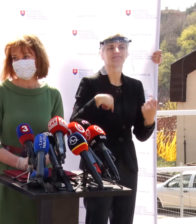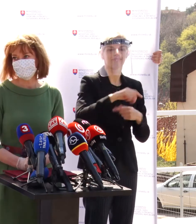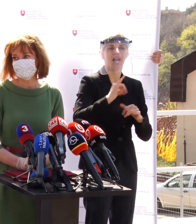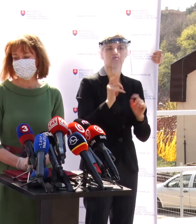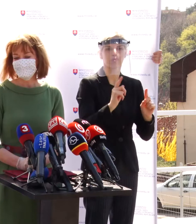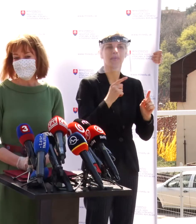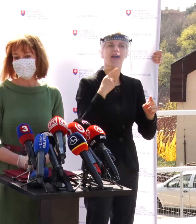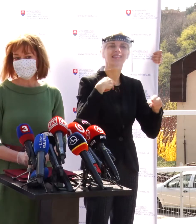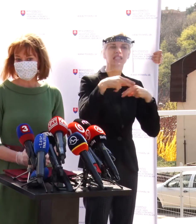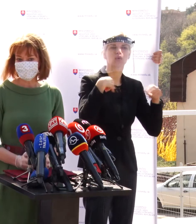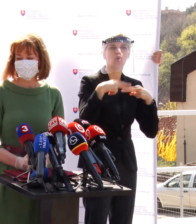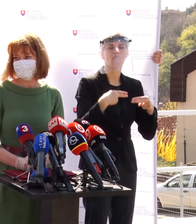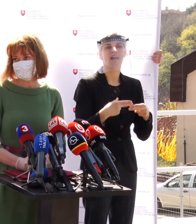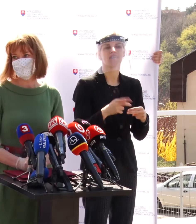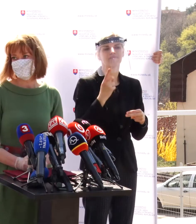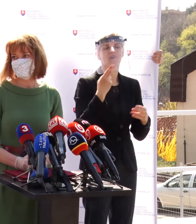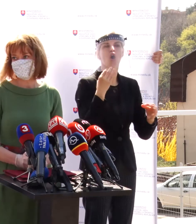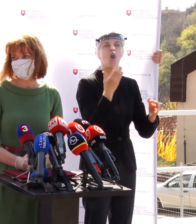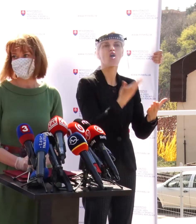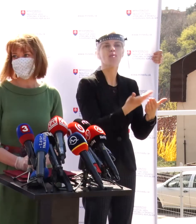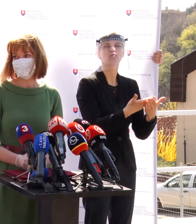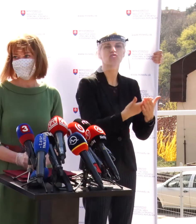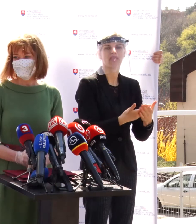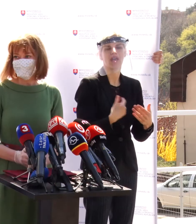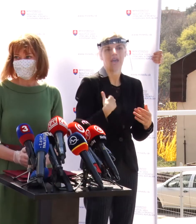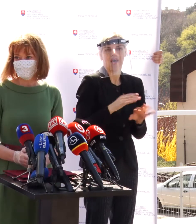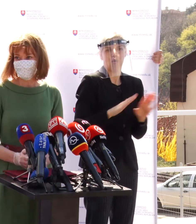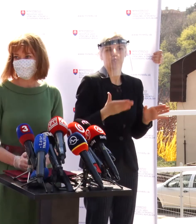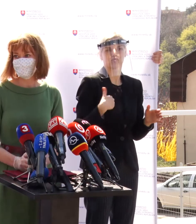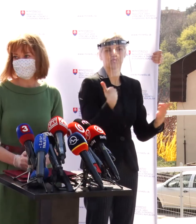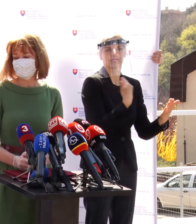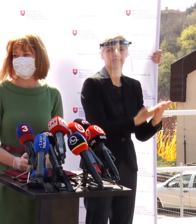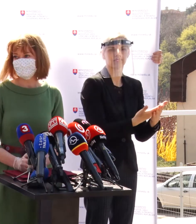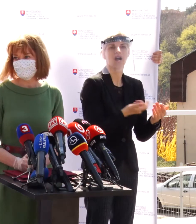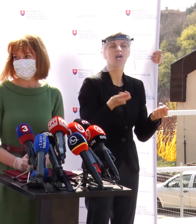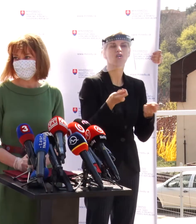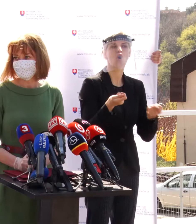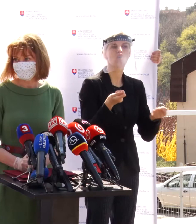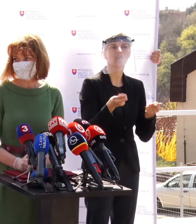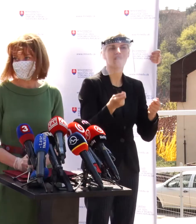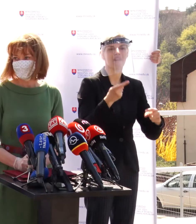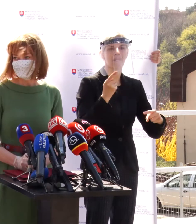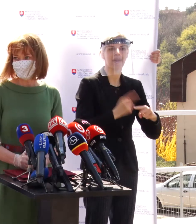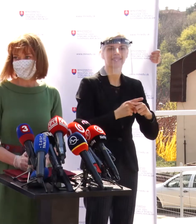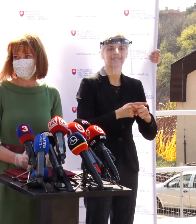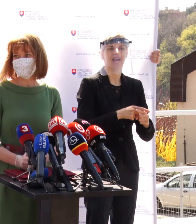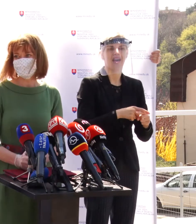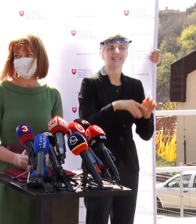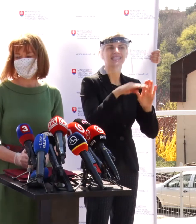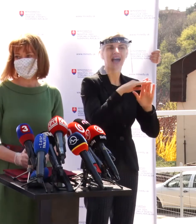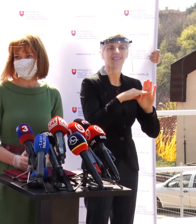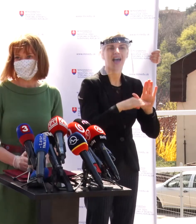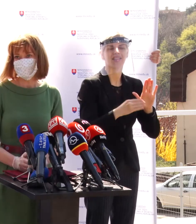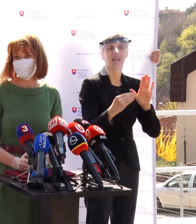tom, či je to možné. Ale to odporúčanie z našej strany je jednoznačné, koordinovanie poskytovať žiakom tie zadania, tak aby sme ich